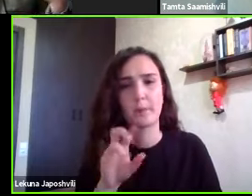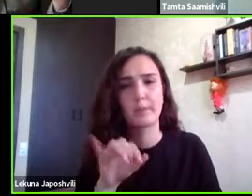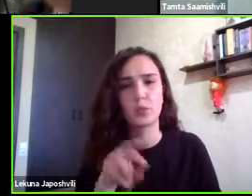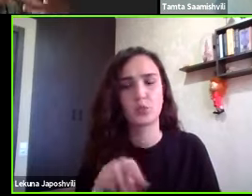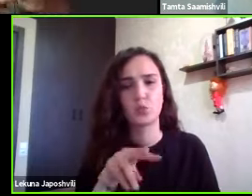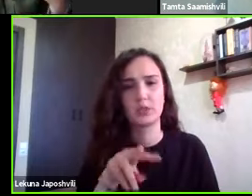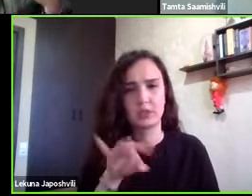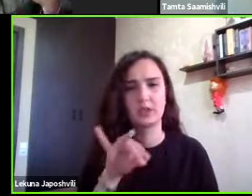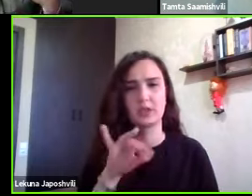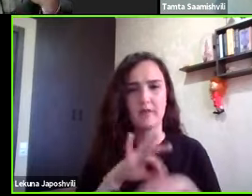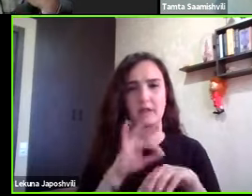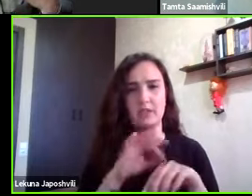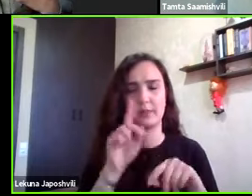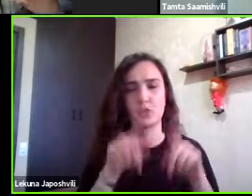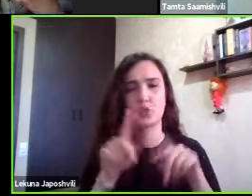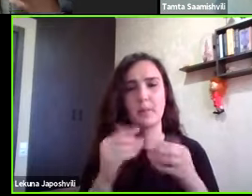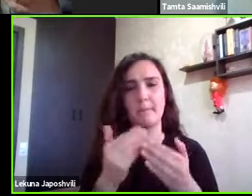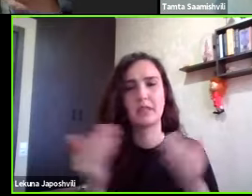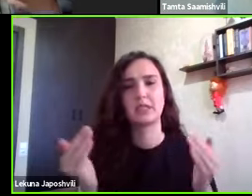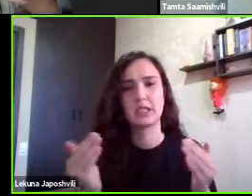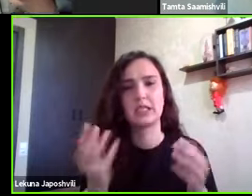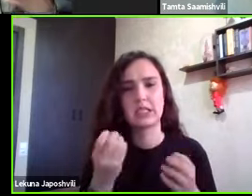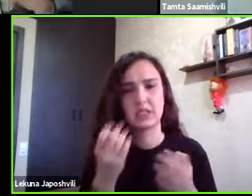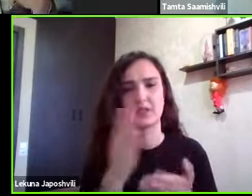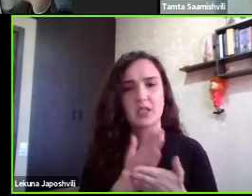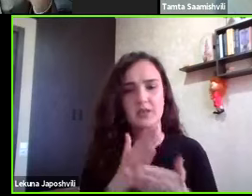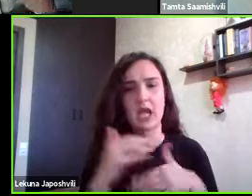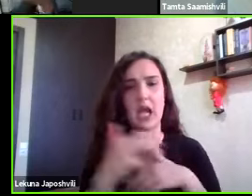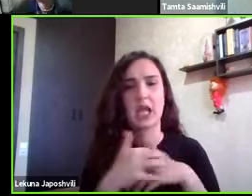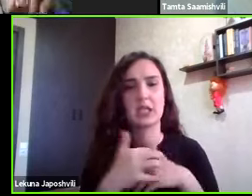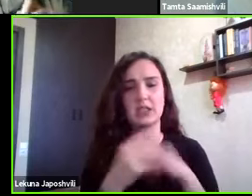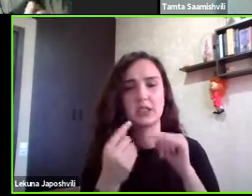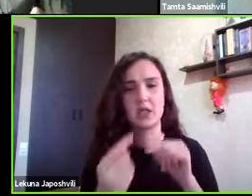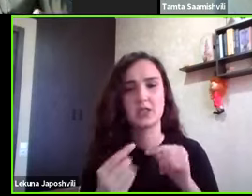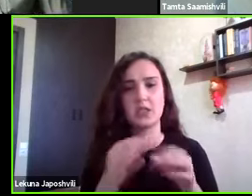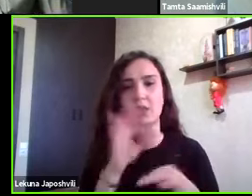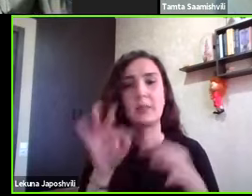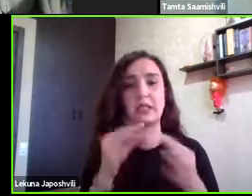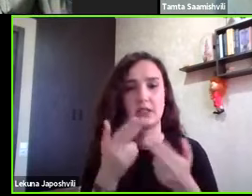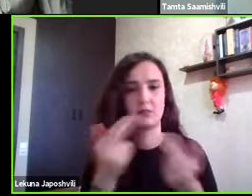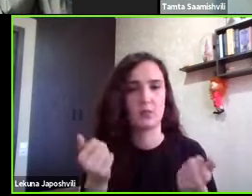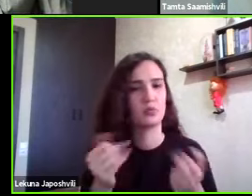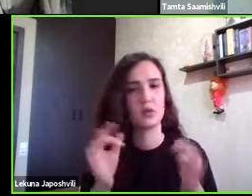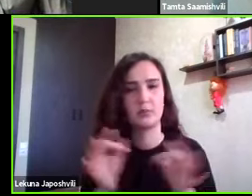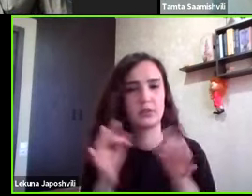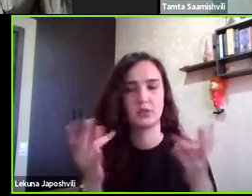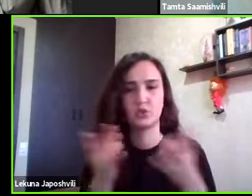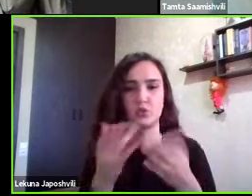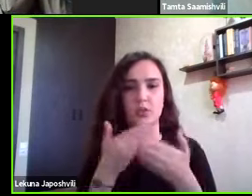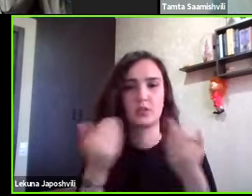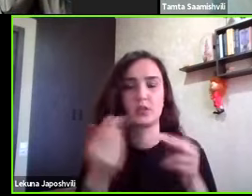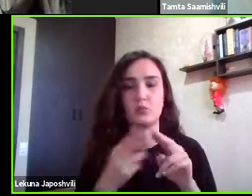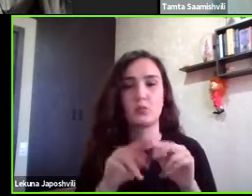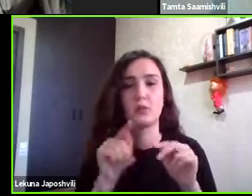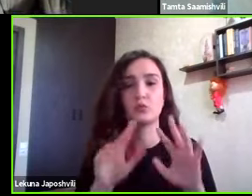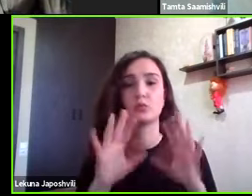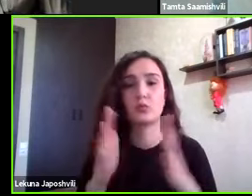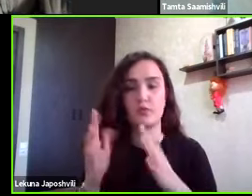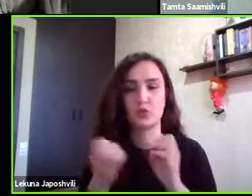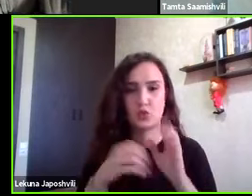და ზოგჯერ ზოგმათგანს კიდევაც აქვს ალერგია. ზედმეტი, რა თქმა უნდა, აღარ არის საჭირო. ასეთ შემთხვევაში